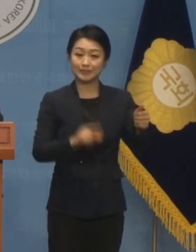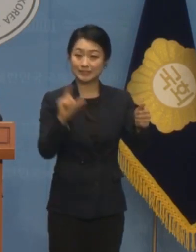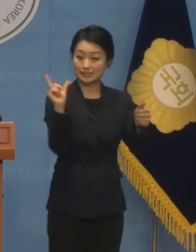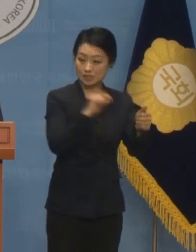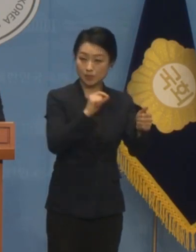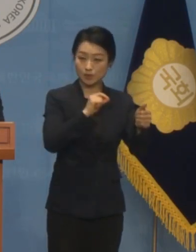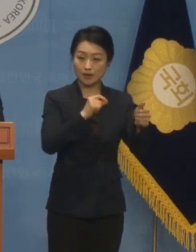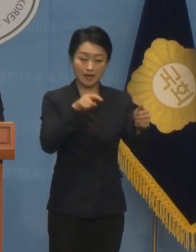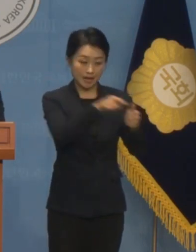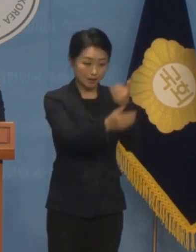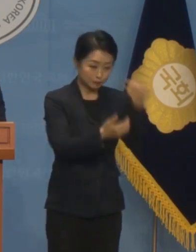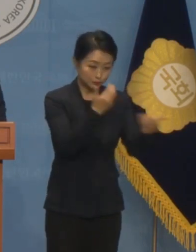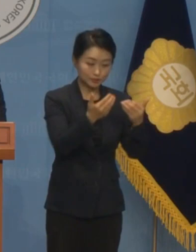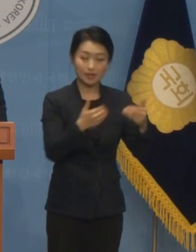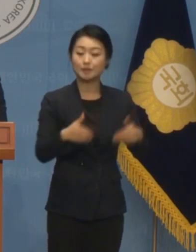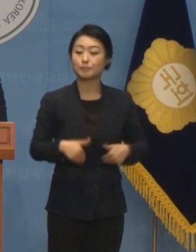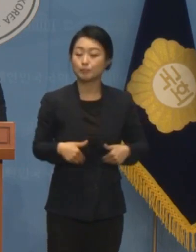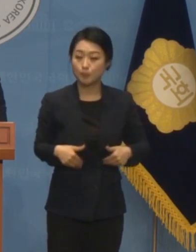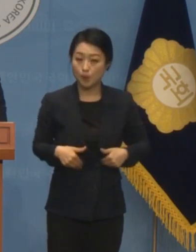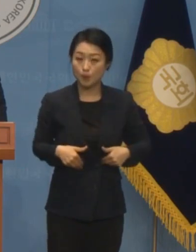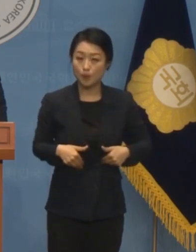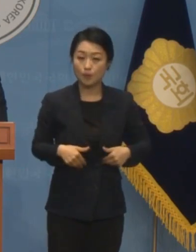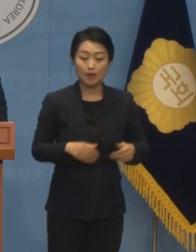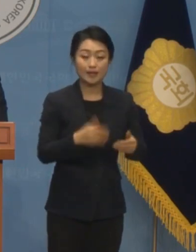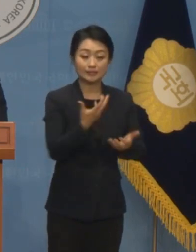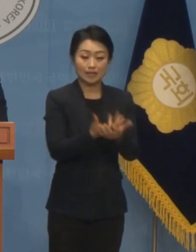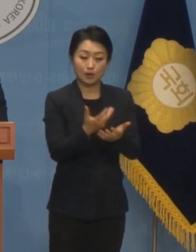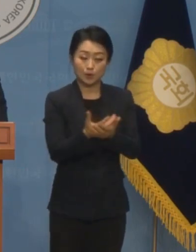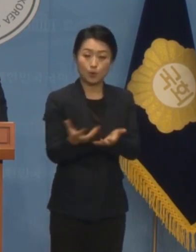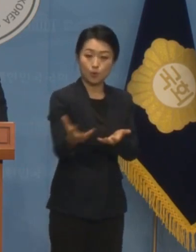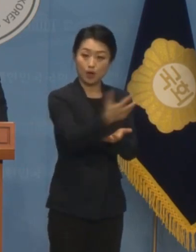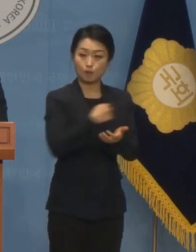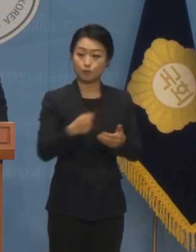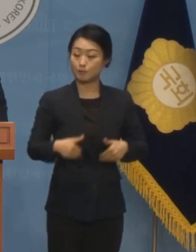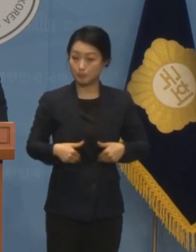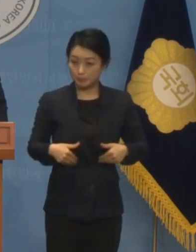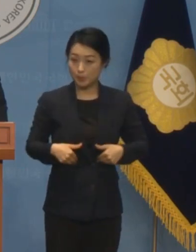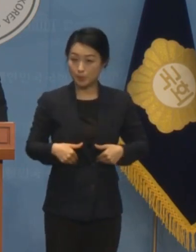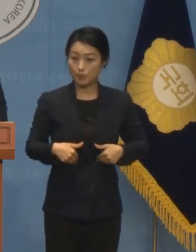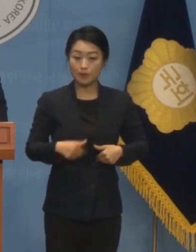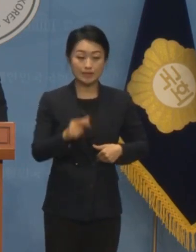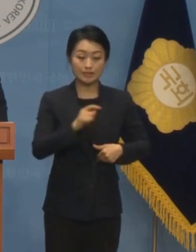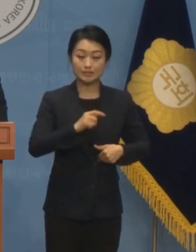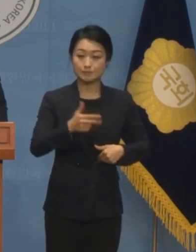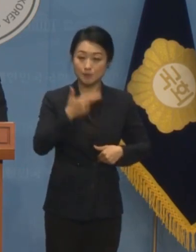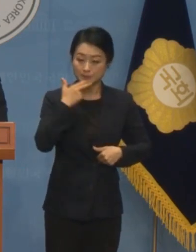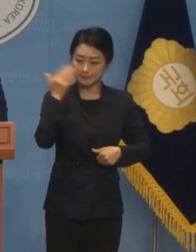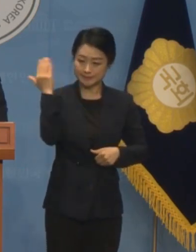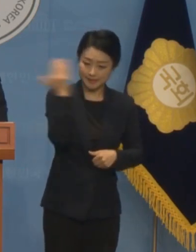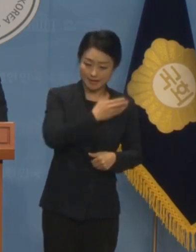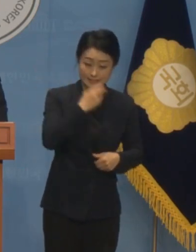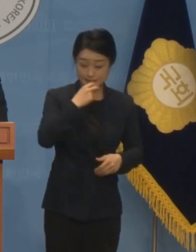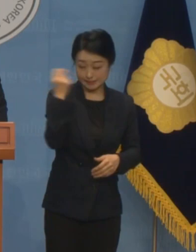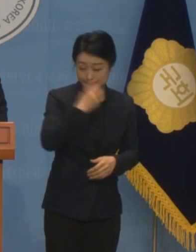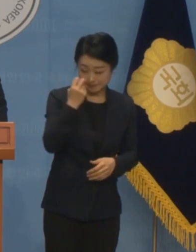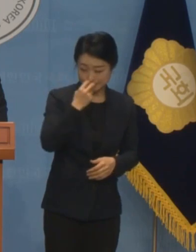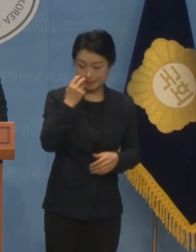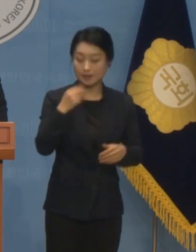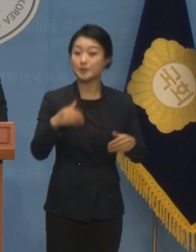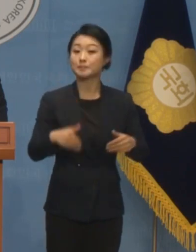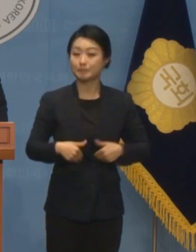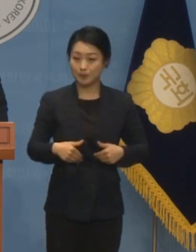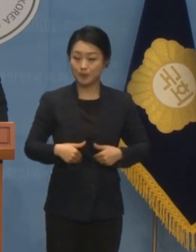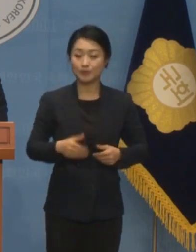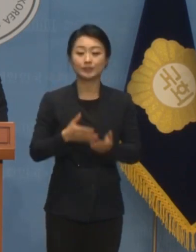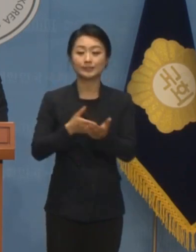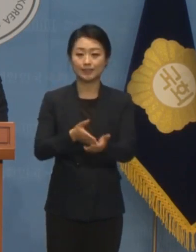신속하게 압수수색이 되어 관련 자료를 확보하고 한 점 의혹도 남김없이 수사가 진행되어야